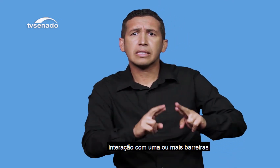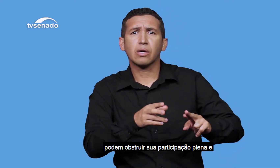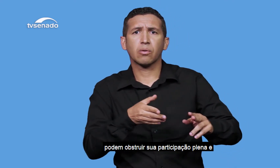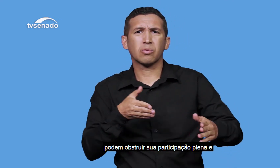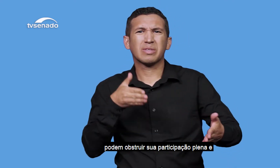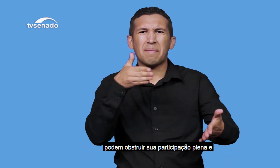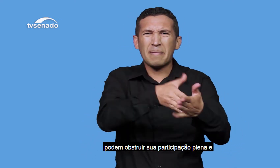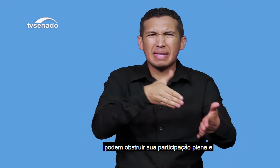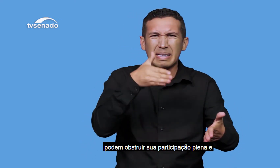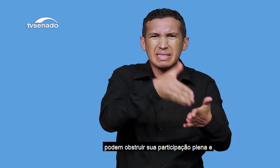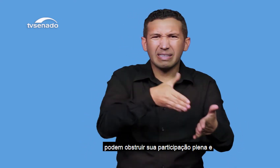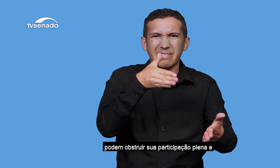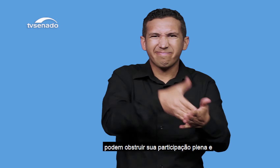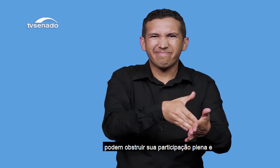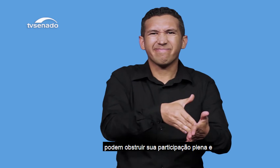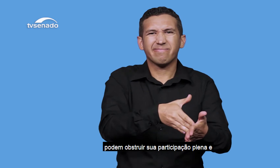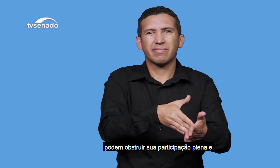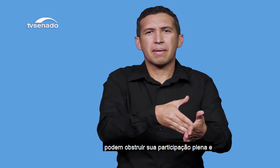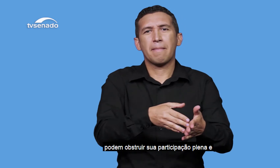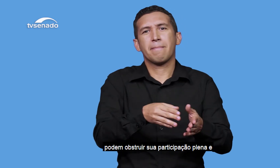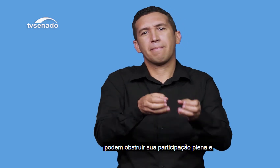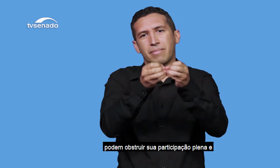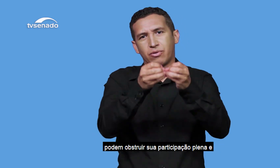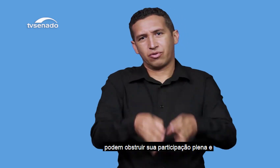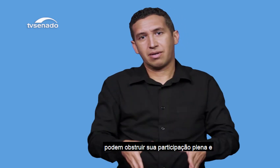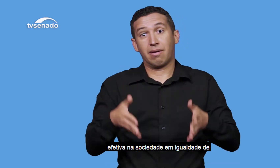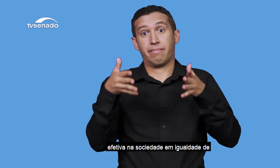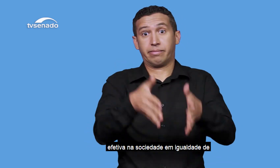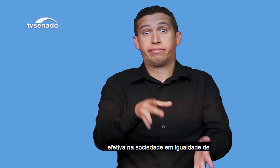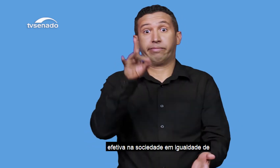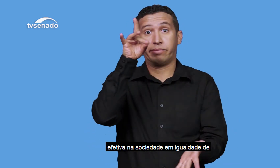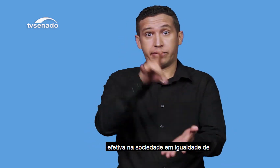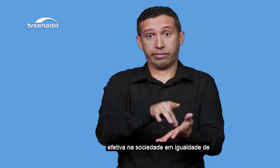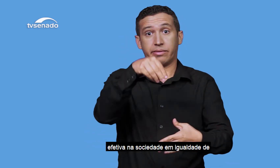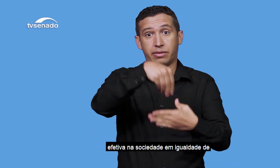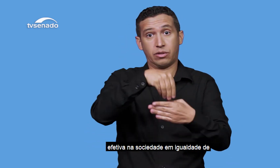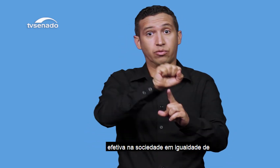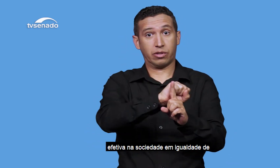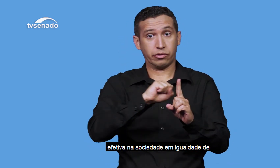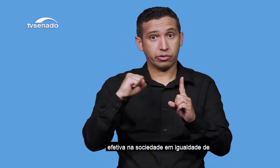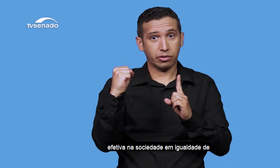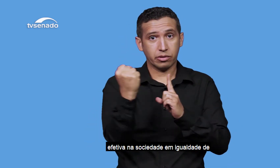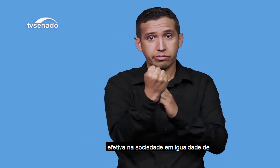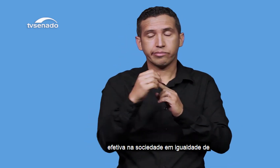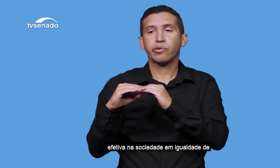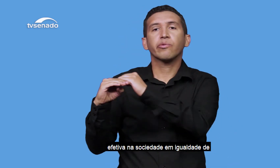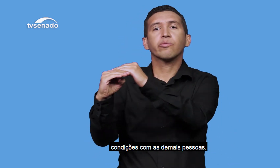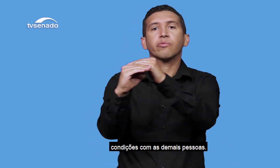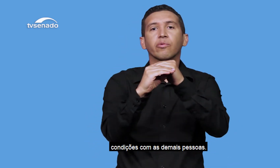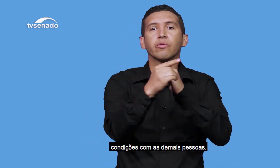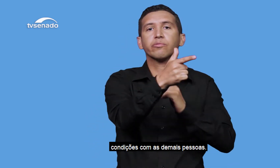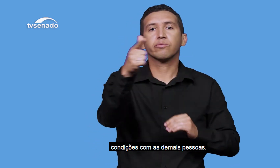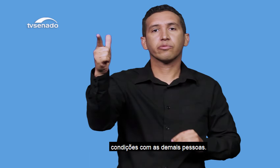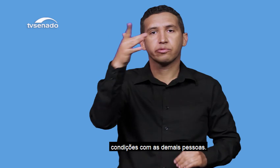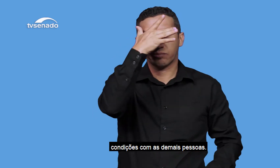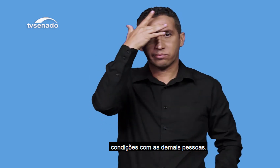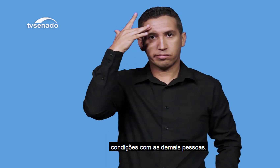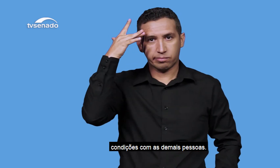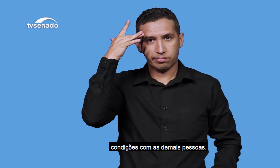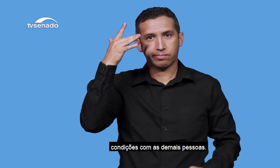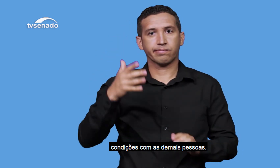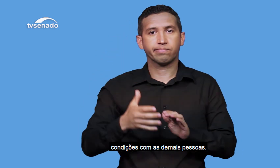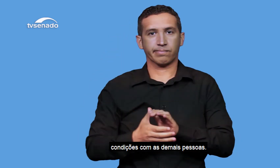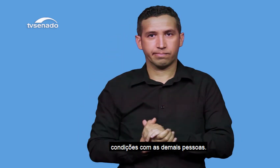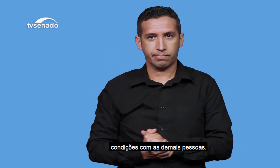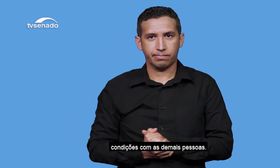barreiras podem obstruir sua participação plena e efetiva na sociedade em igualdade de condições com as demais